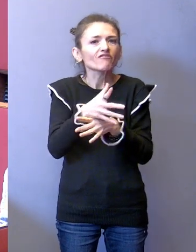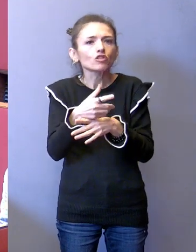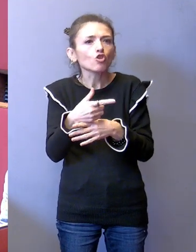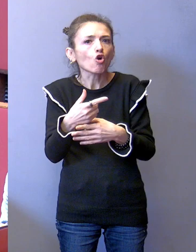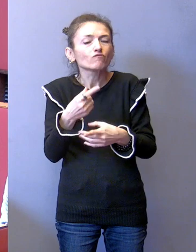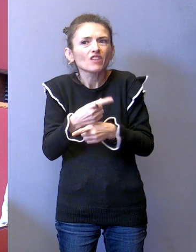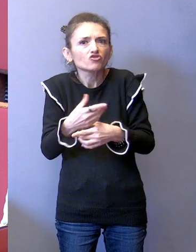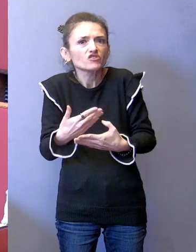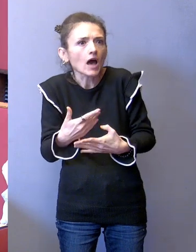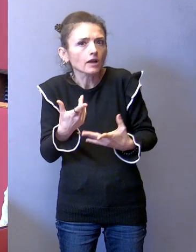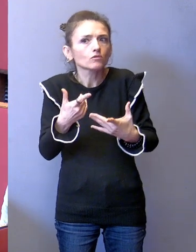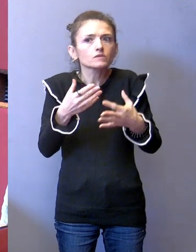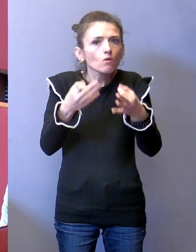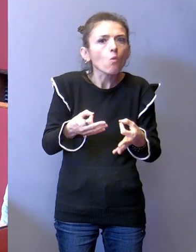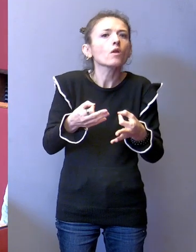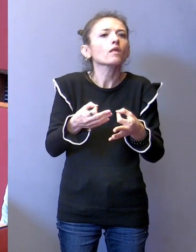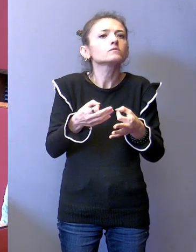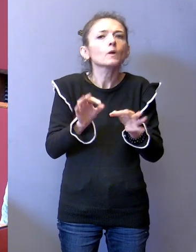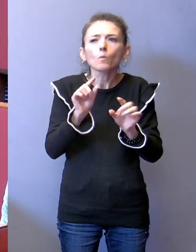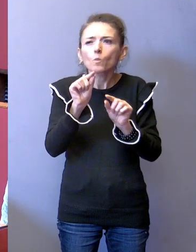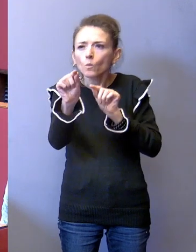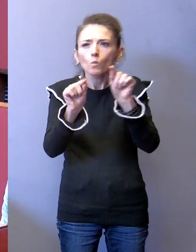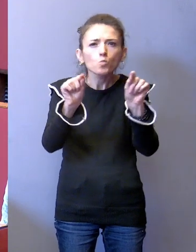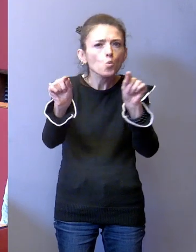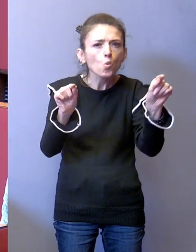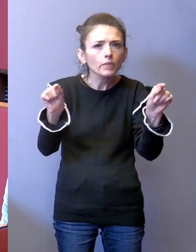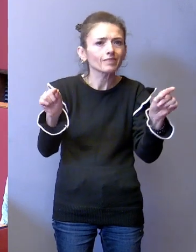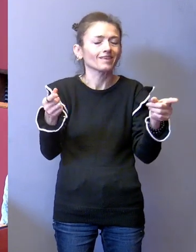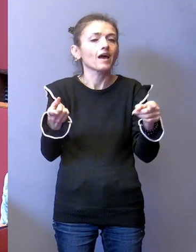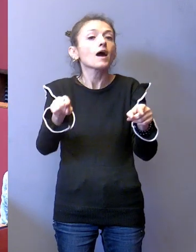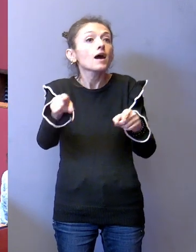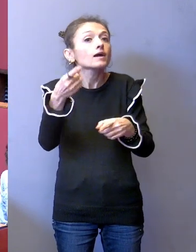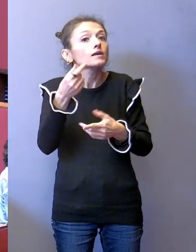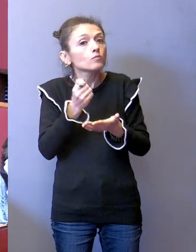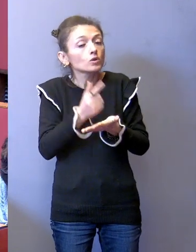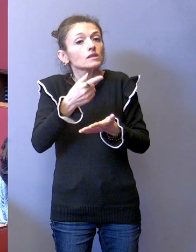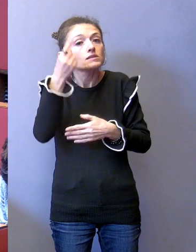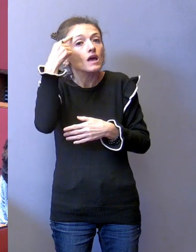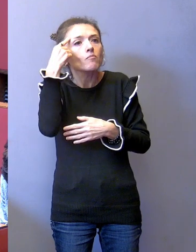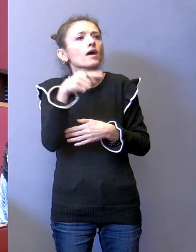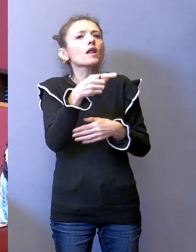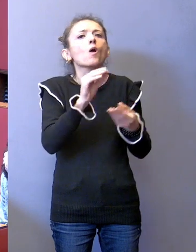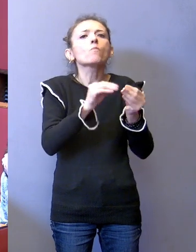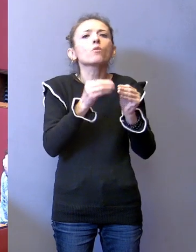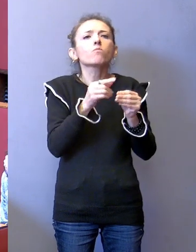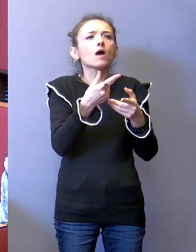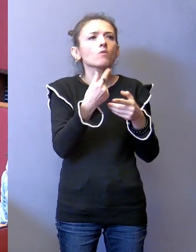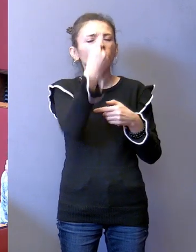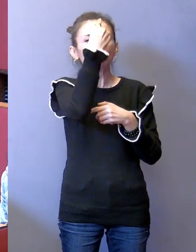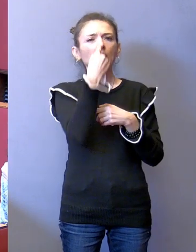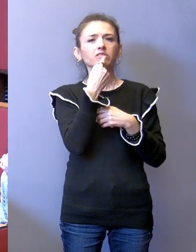intervento che riguarda la sicurezza ma ci interessa anche sapere dove invece abbiamo una problematica di decoro perché effettivamente